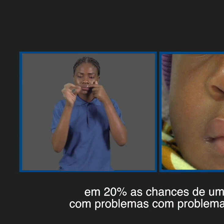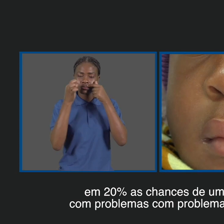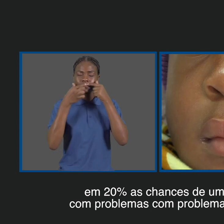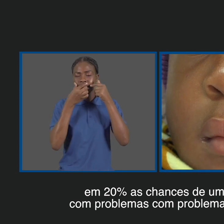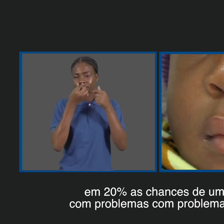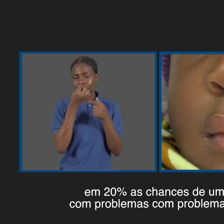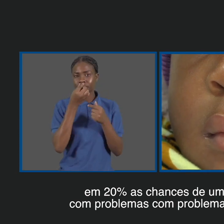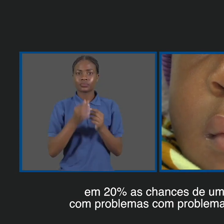Então,